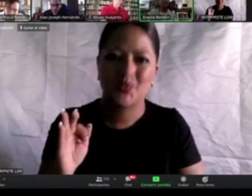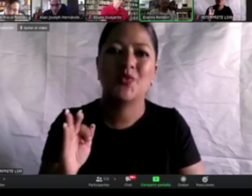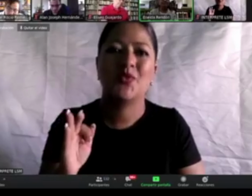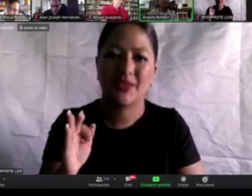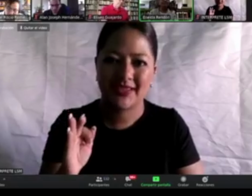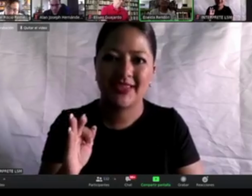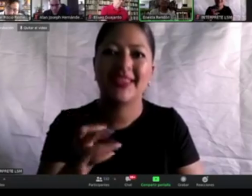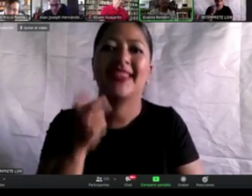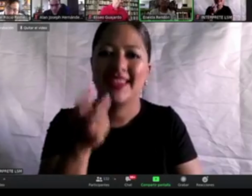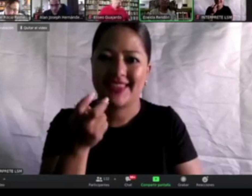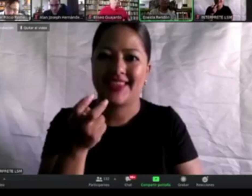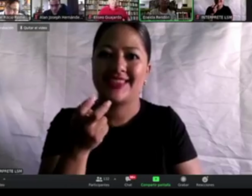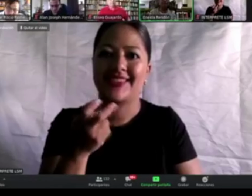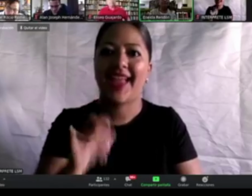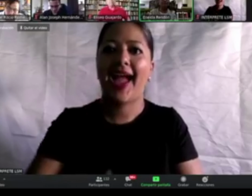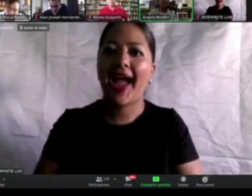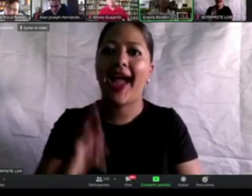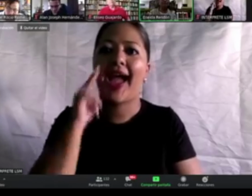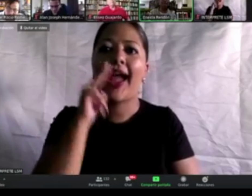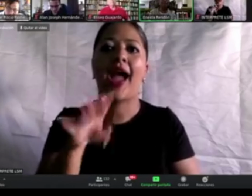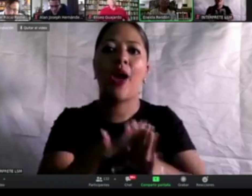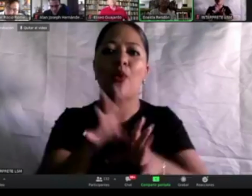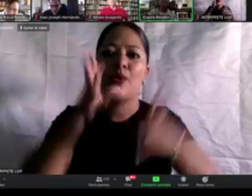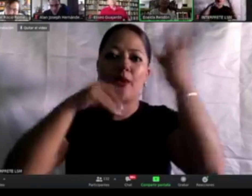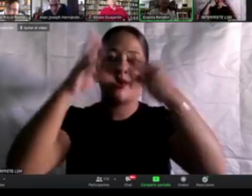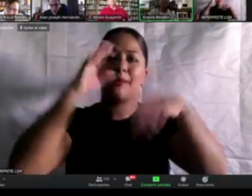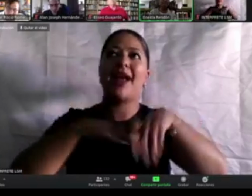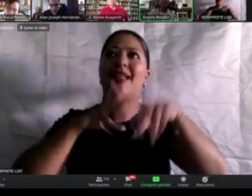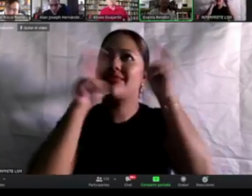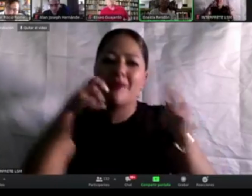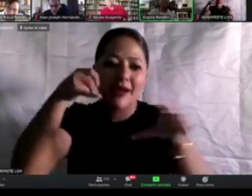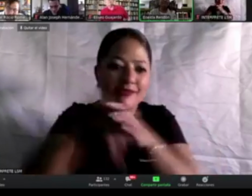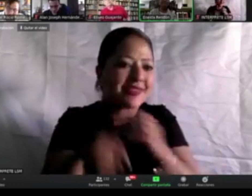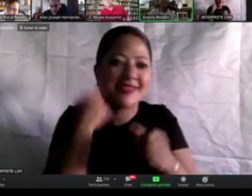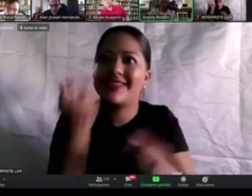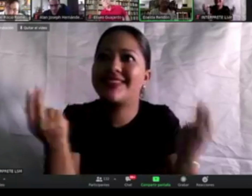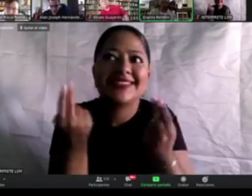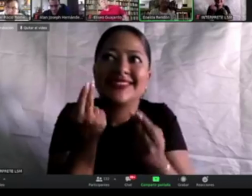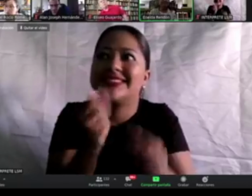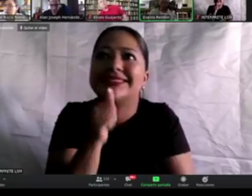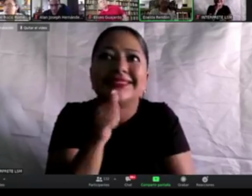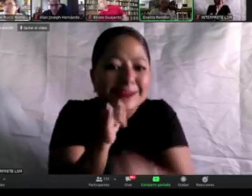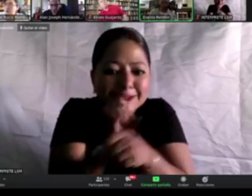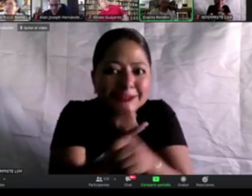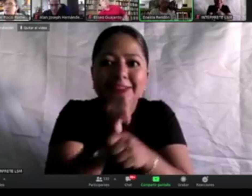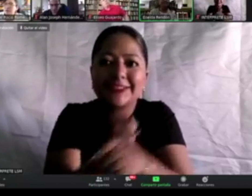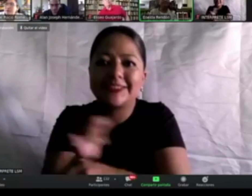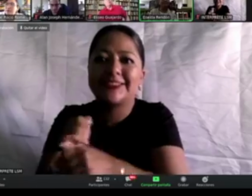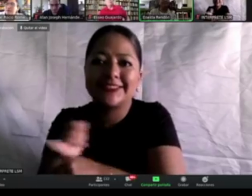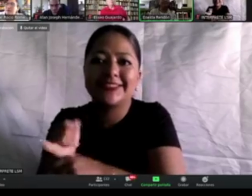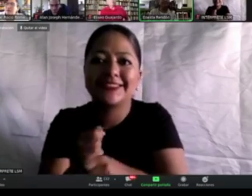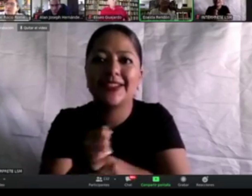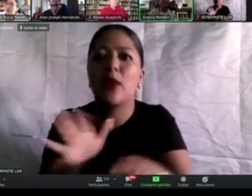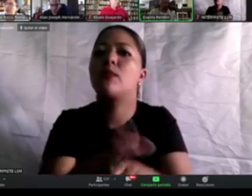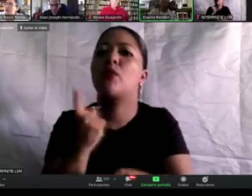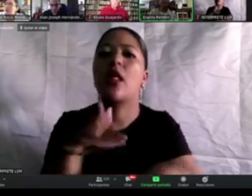eso interesarse más por el tema por investigarlo por ver porque es algo cambiante o